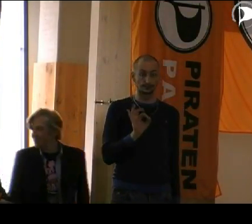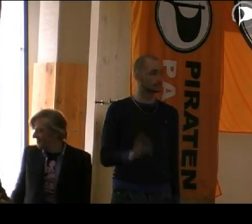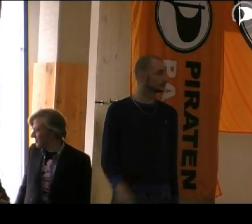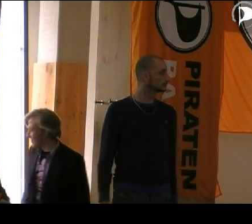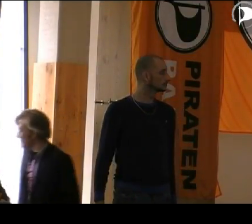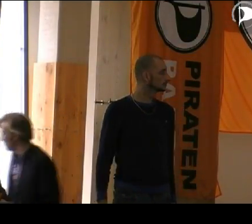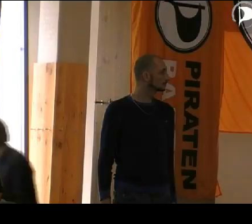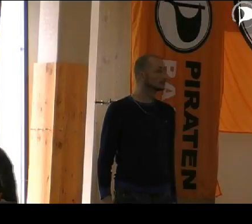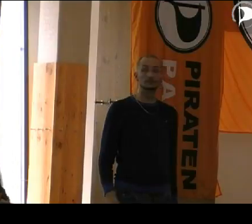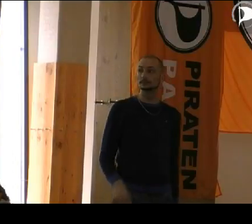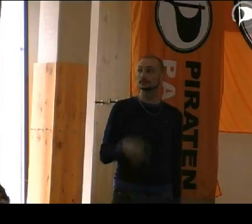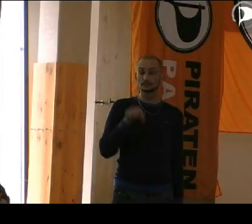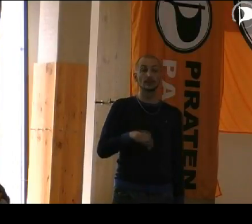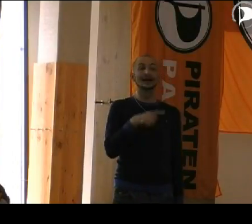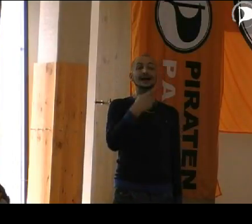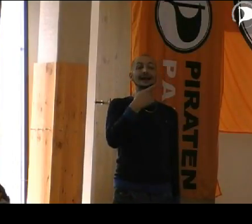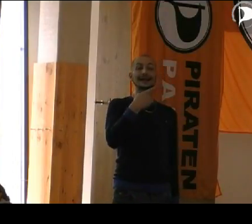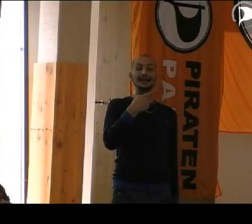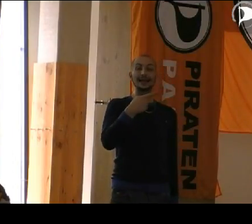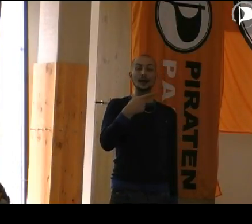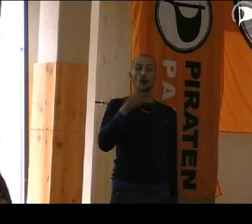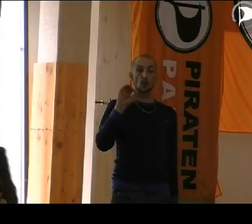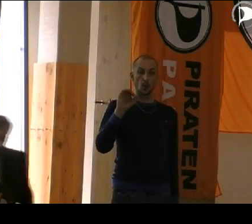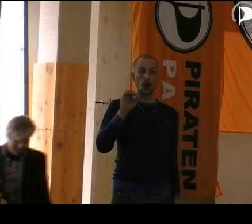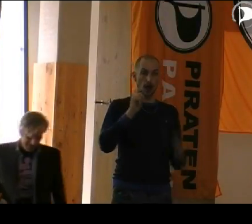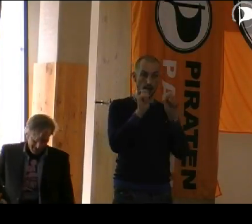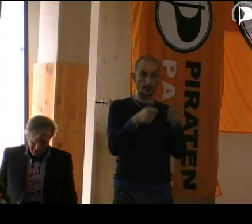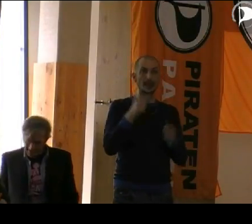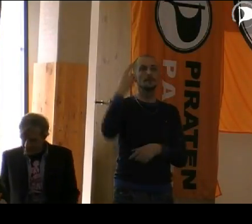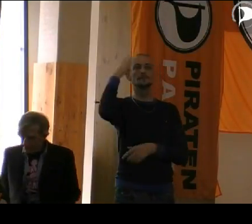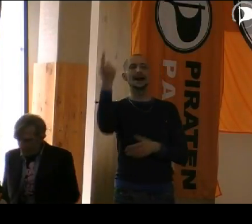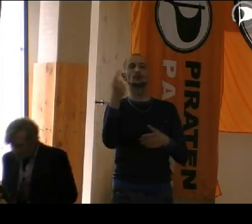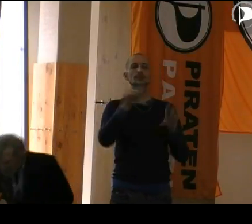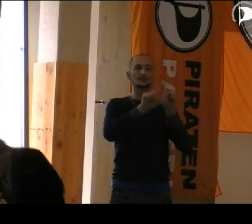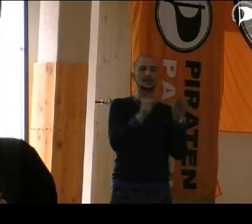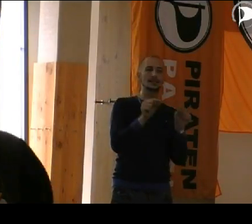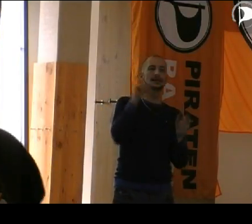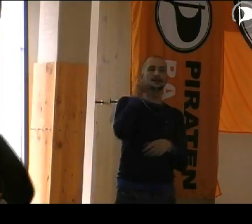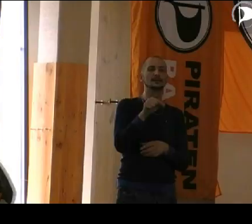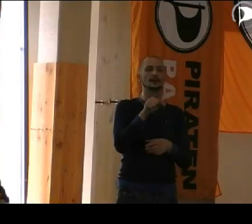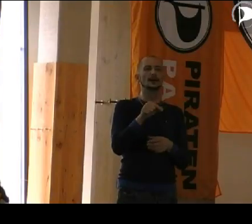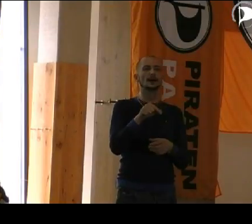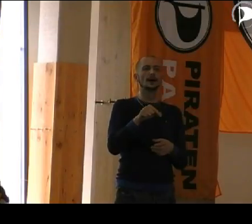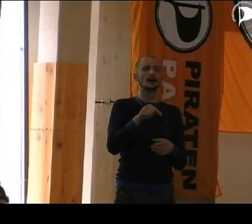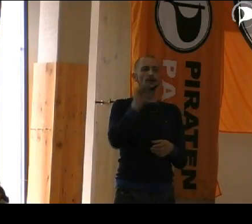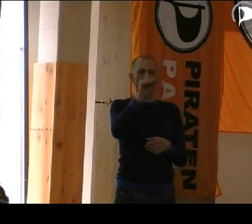die zuerst ein und spielt die antriebe der zukünftigen satzung